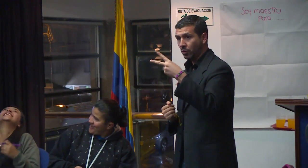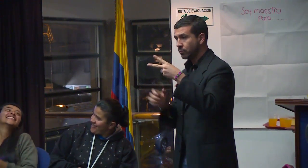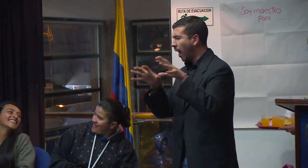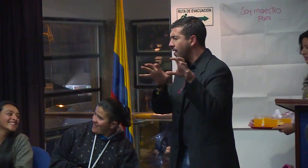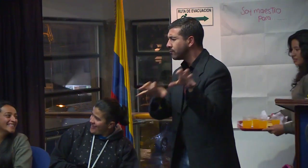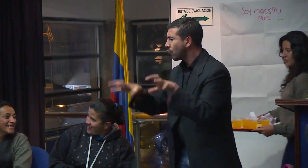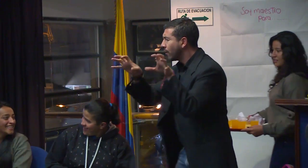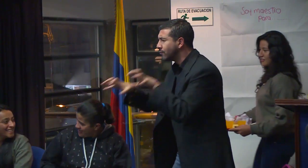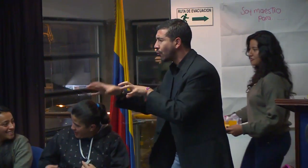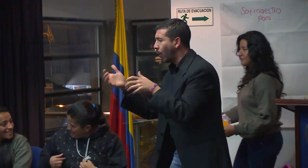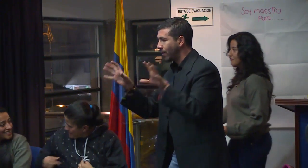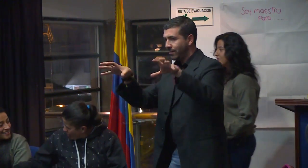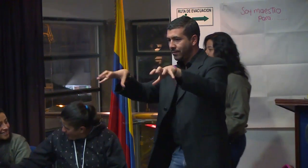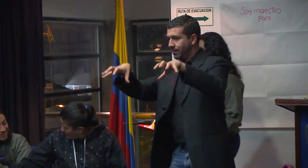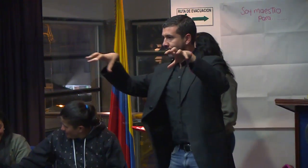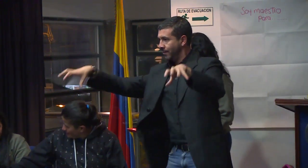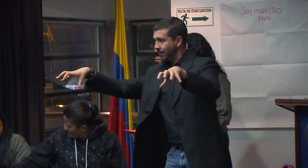el producto.